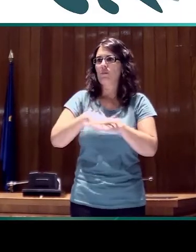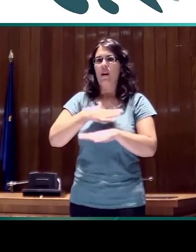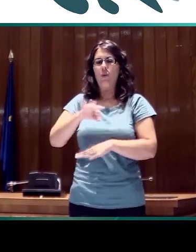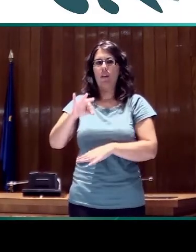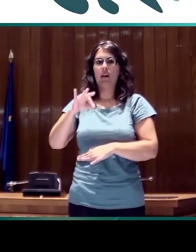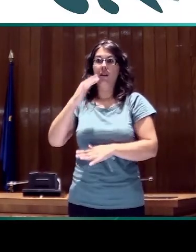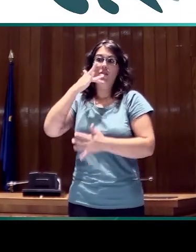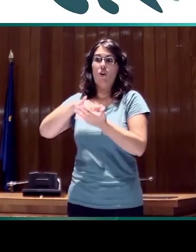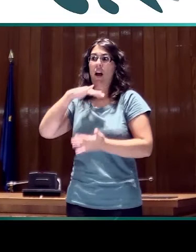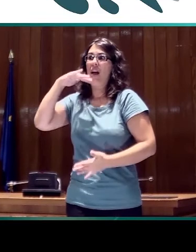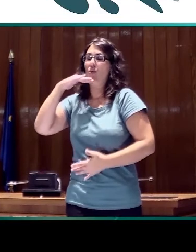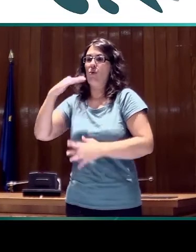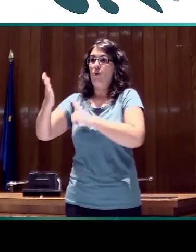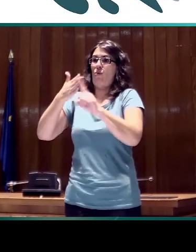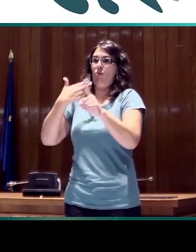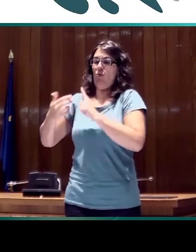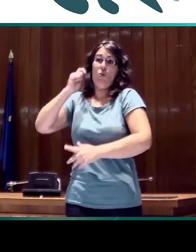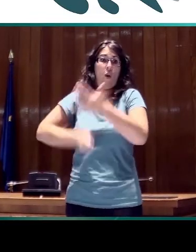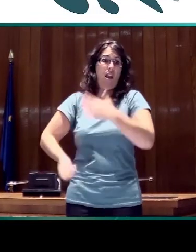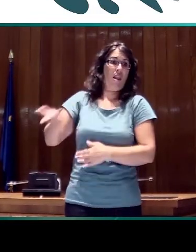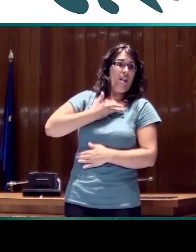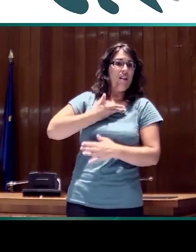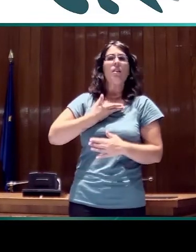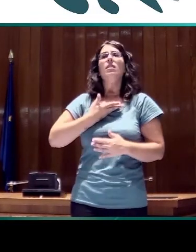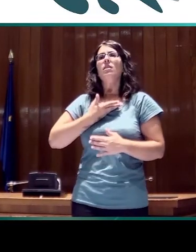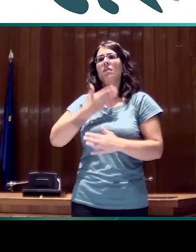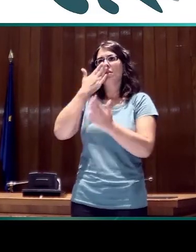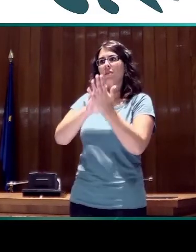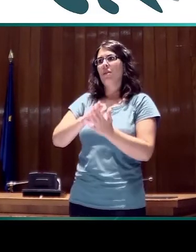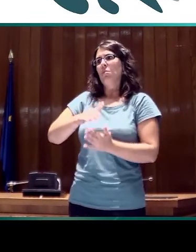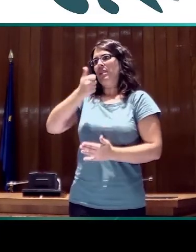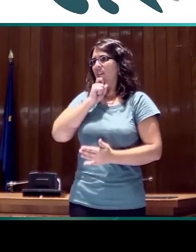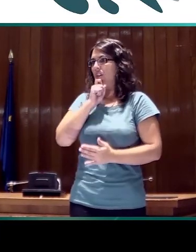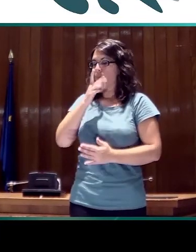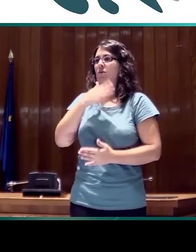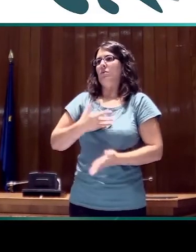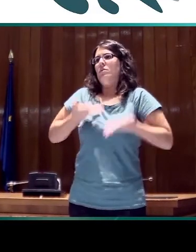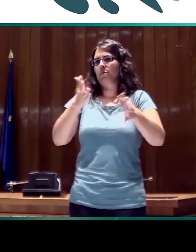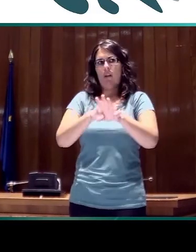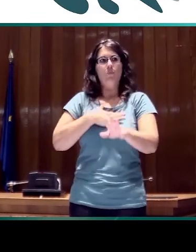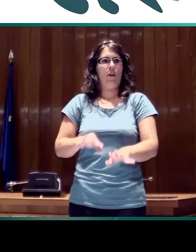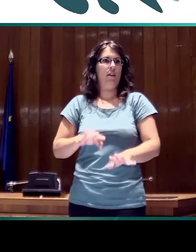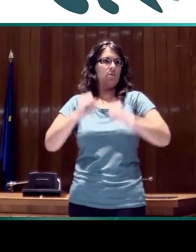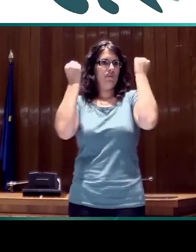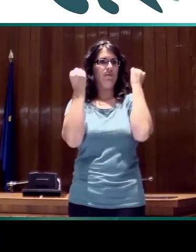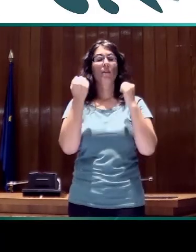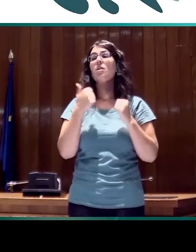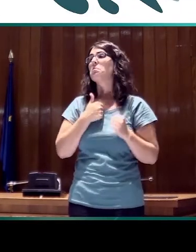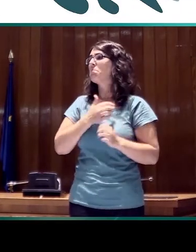de la violencia de género En definitiva No quiero extenderme más quiero finalizar mi intervención Agradeciendo